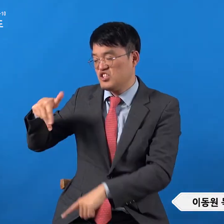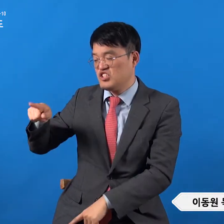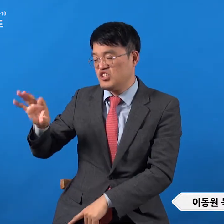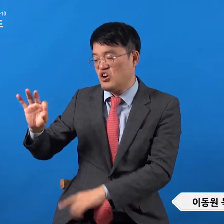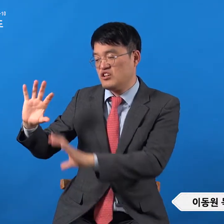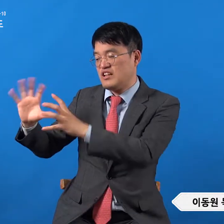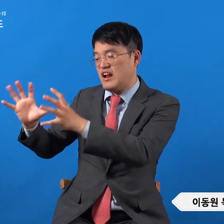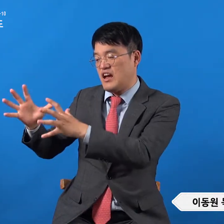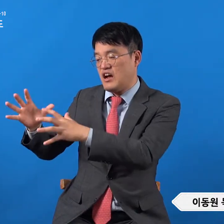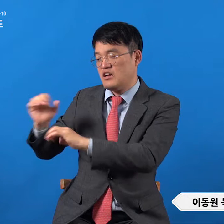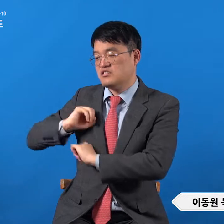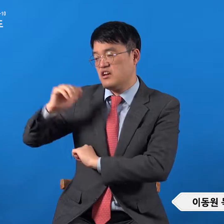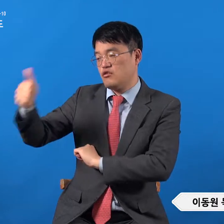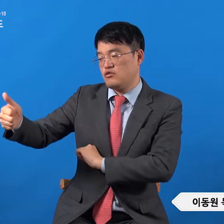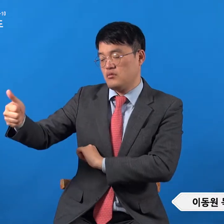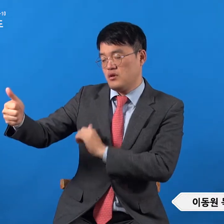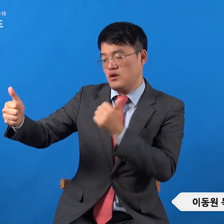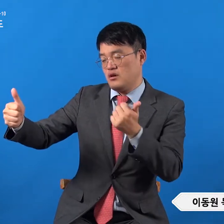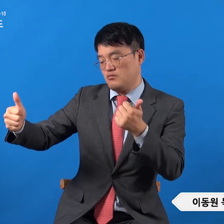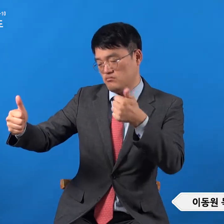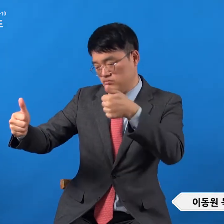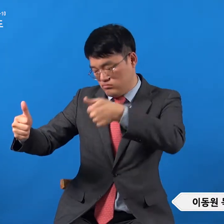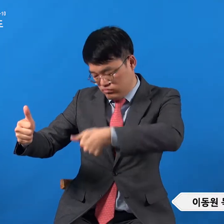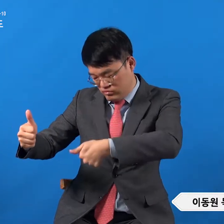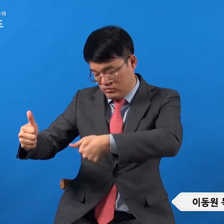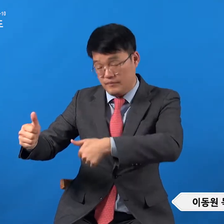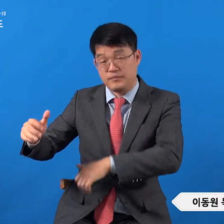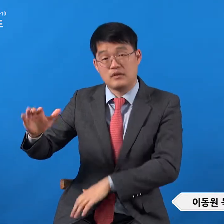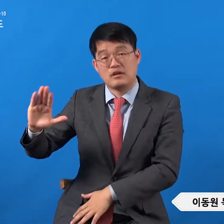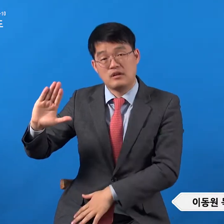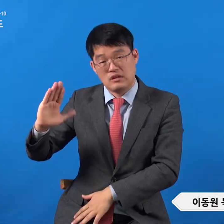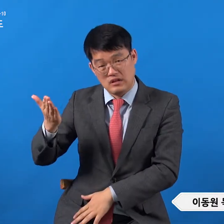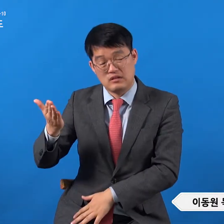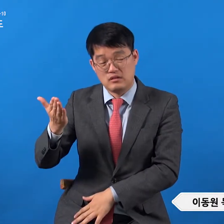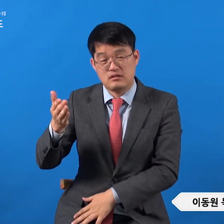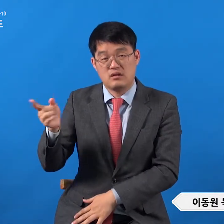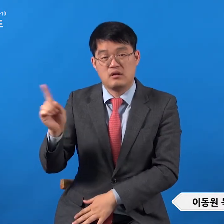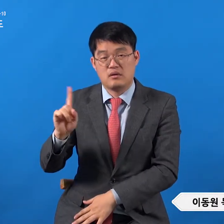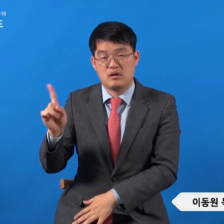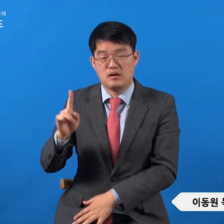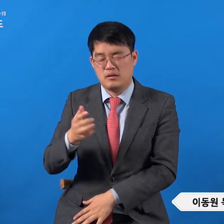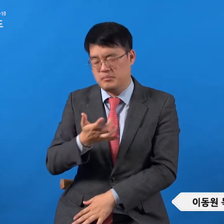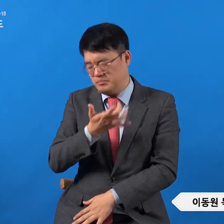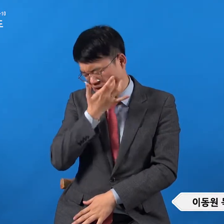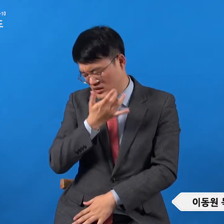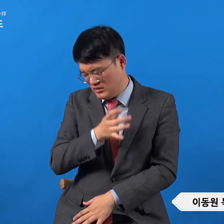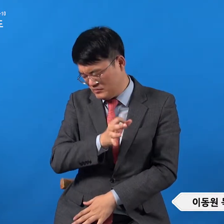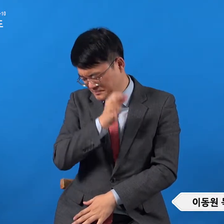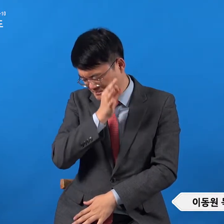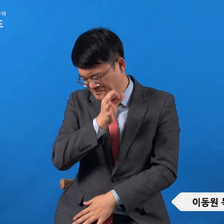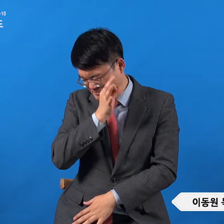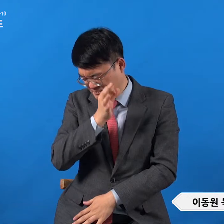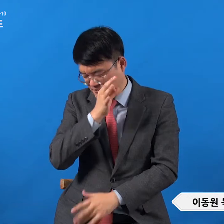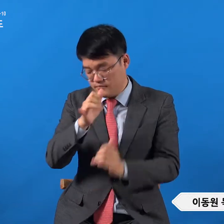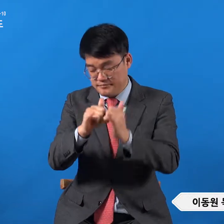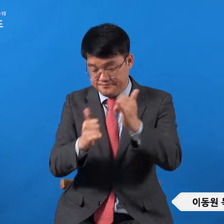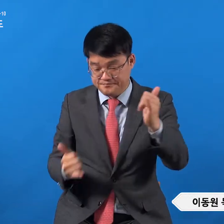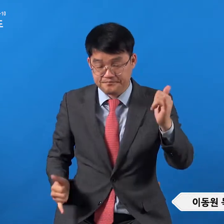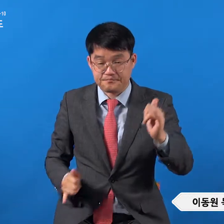머리를 조아리고 치욕의 그런 참배를 해야 하는 그런 순간을